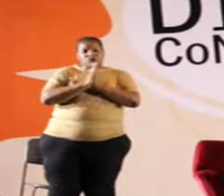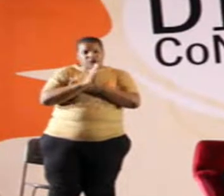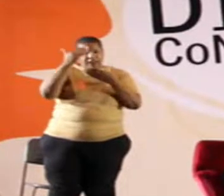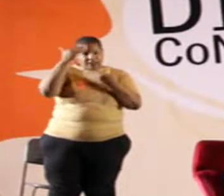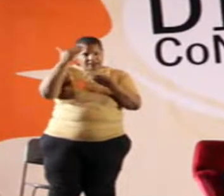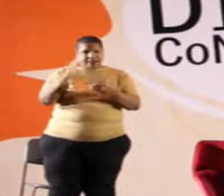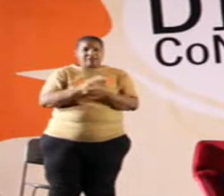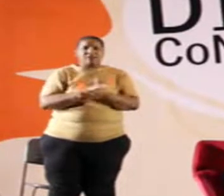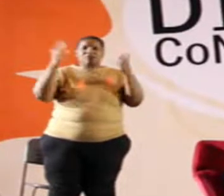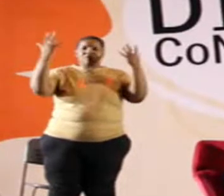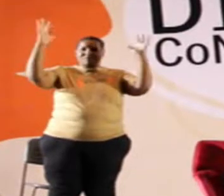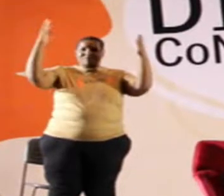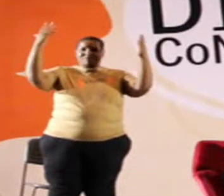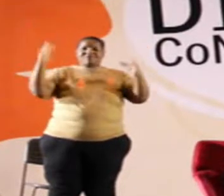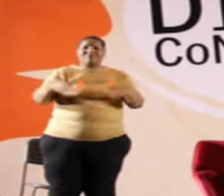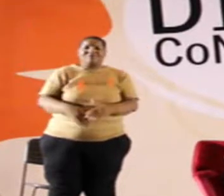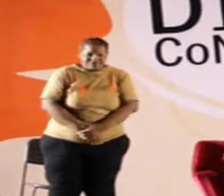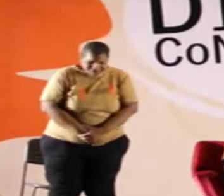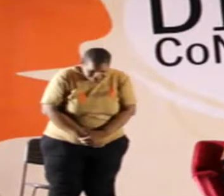agradecemos.